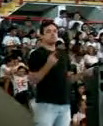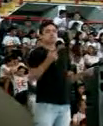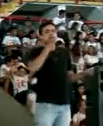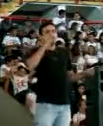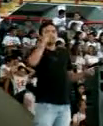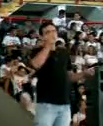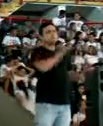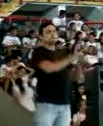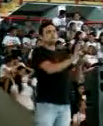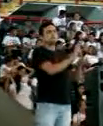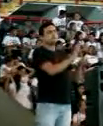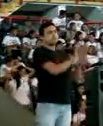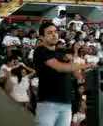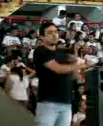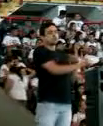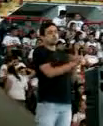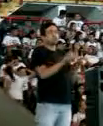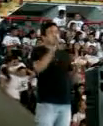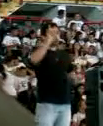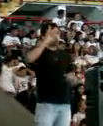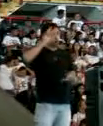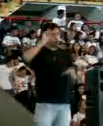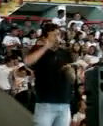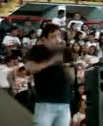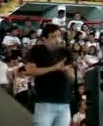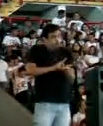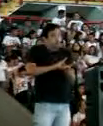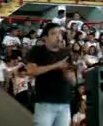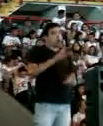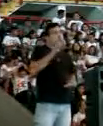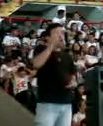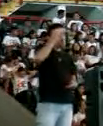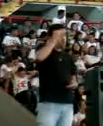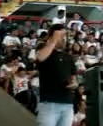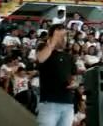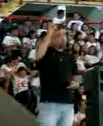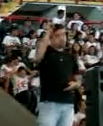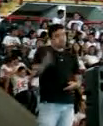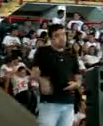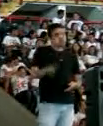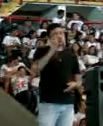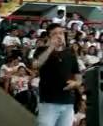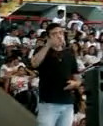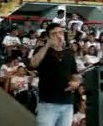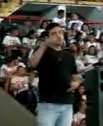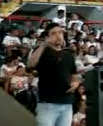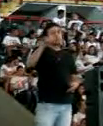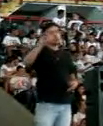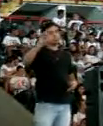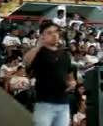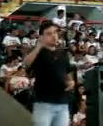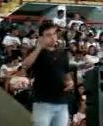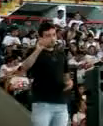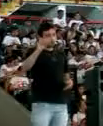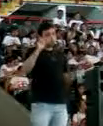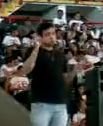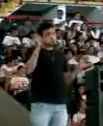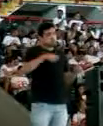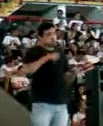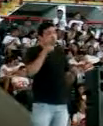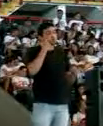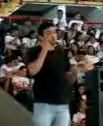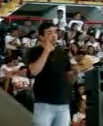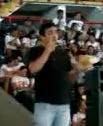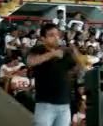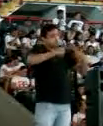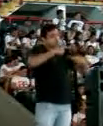quem matou? A história oficial botou a culpa em Dom Pedro, mas vamos refletir? Vamos refletir? Pode ter sido uma